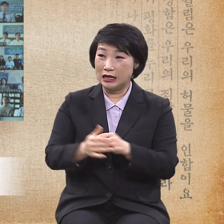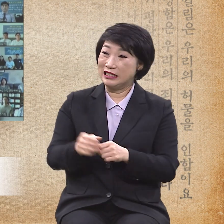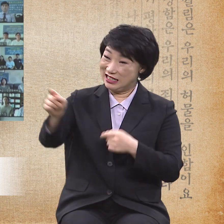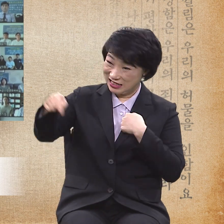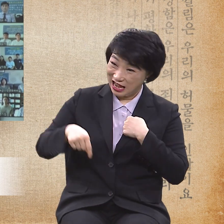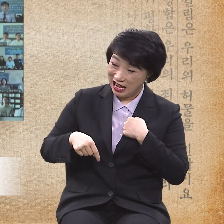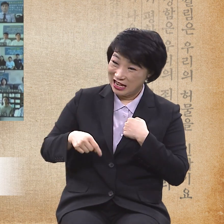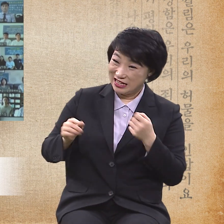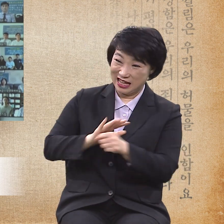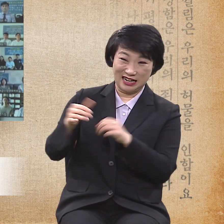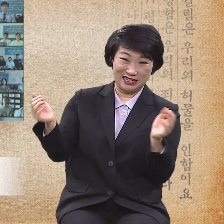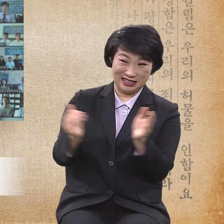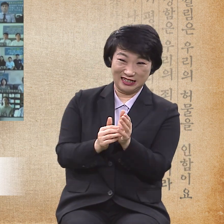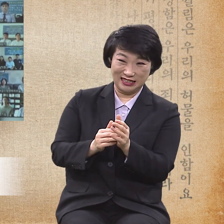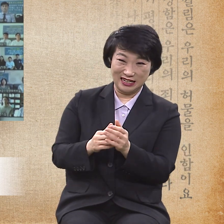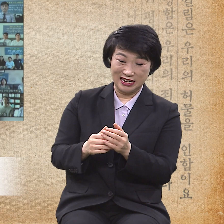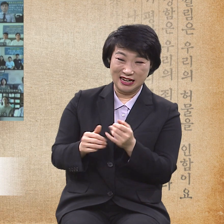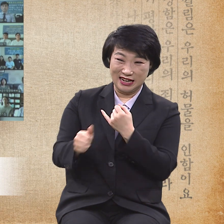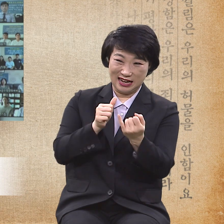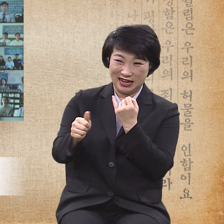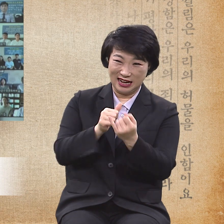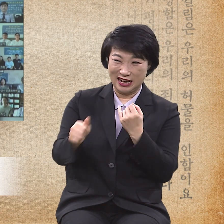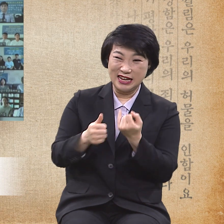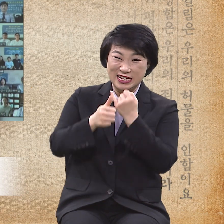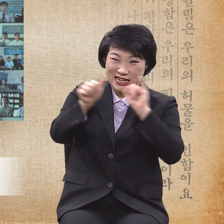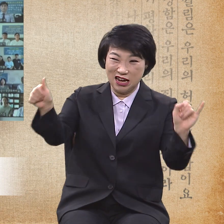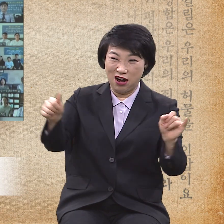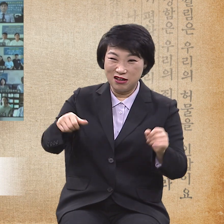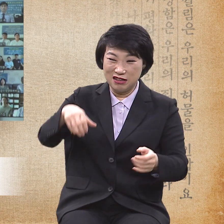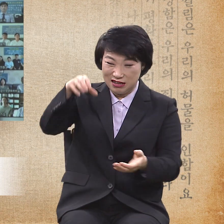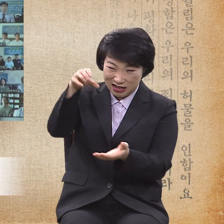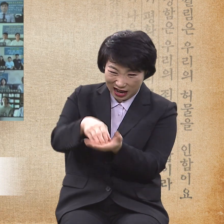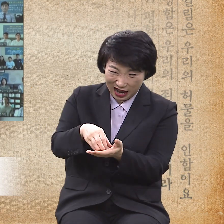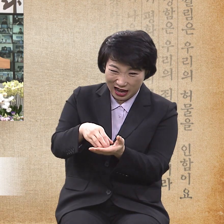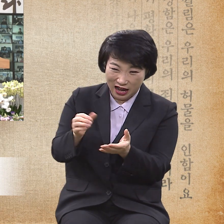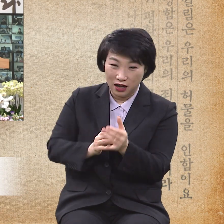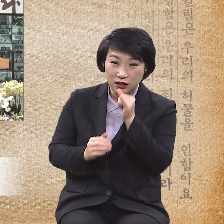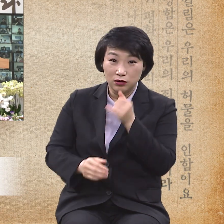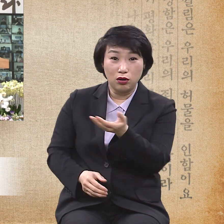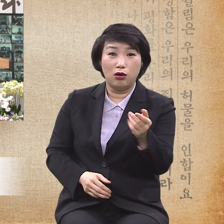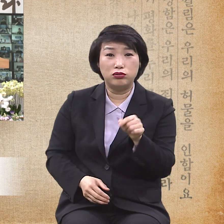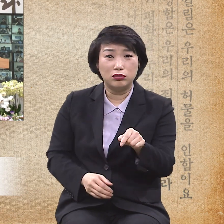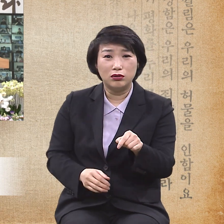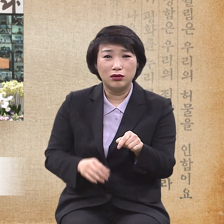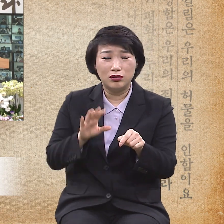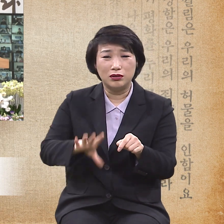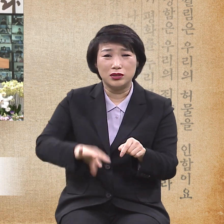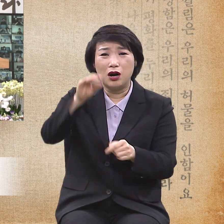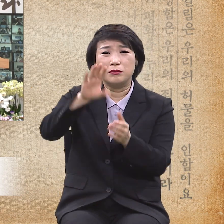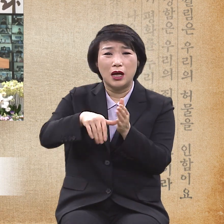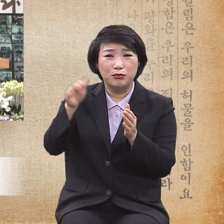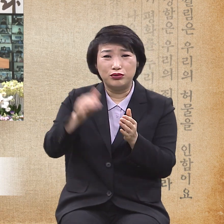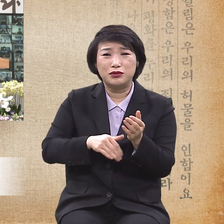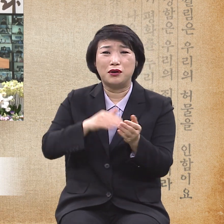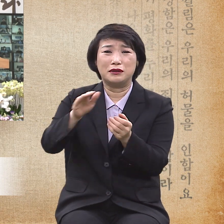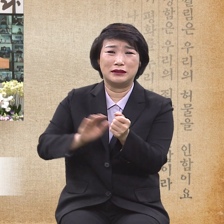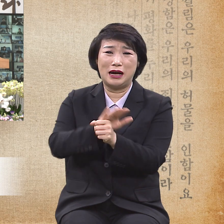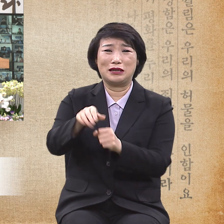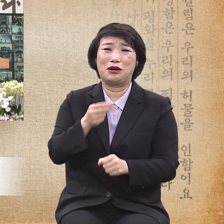너구나하고 사랑 그만두자. 못 살겠다. 이혼도장에 도장 찍자. 그건 처음부터 사랑 안 한